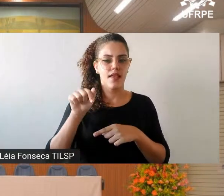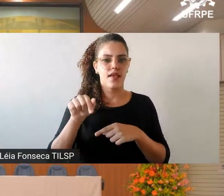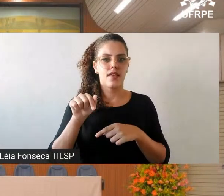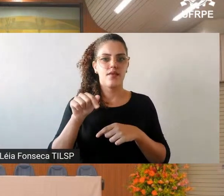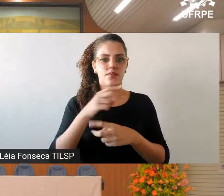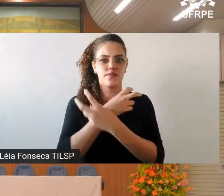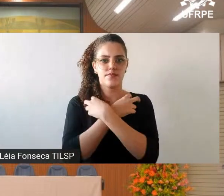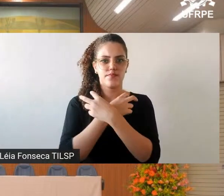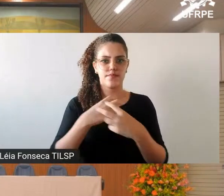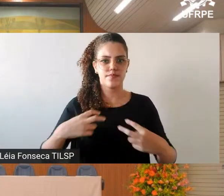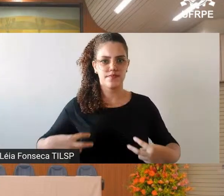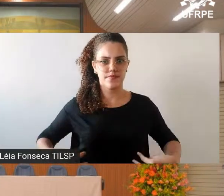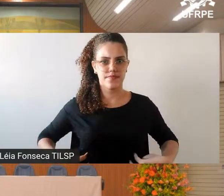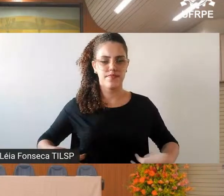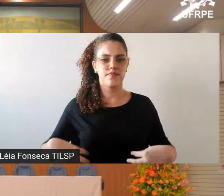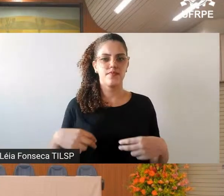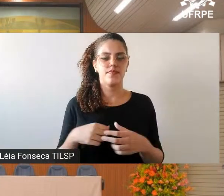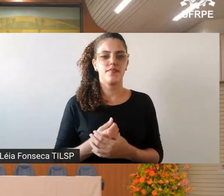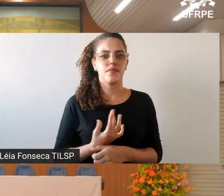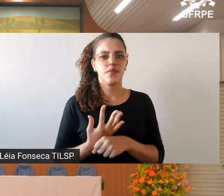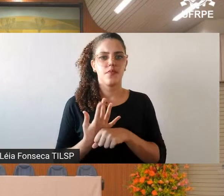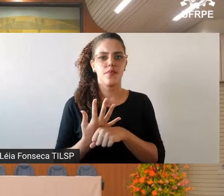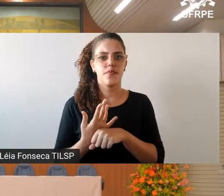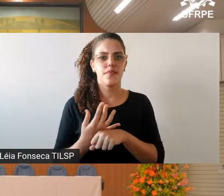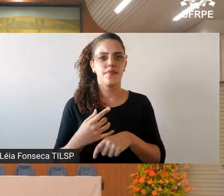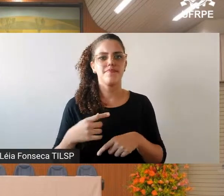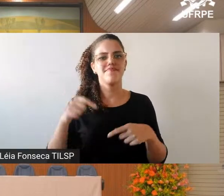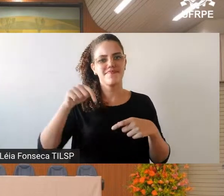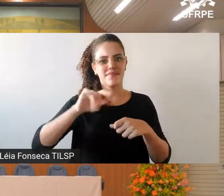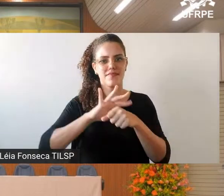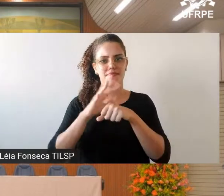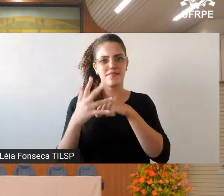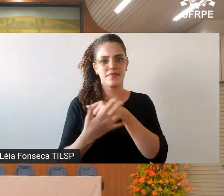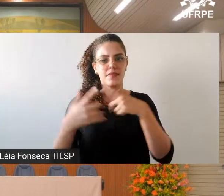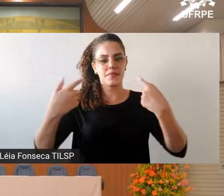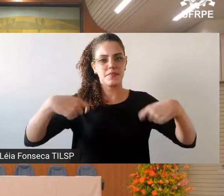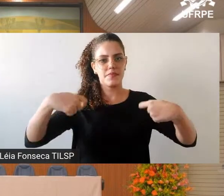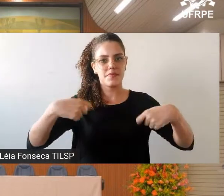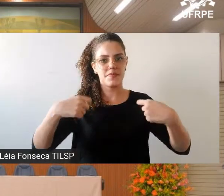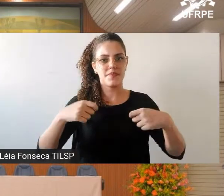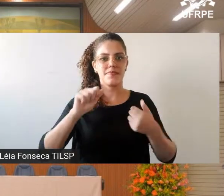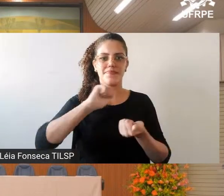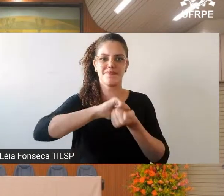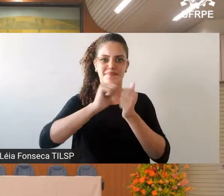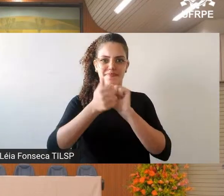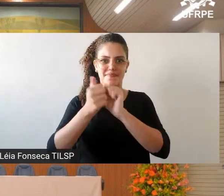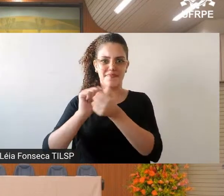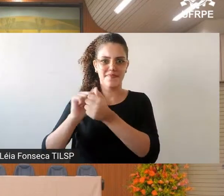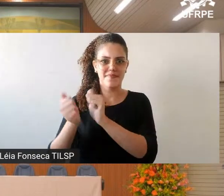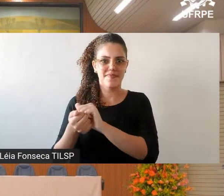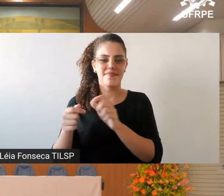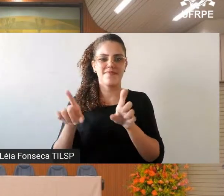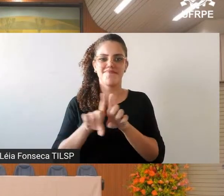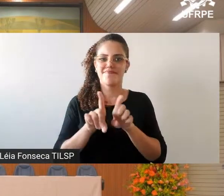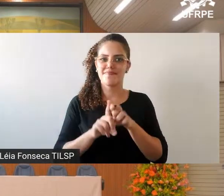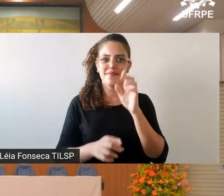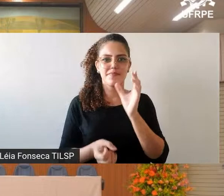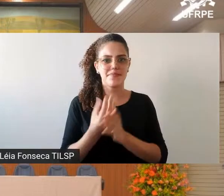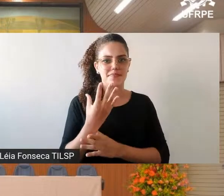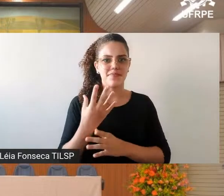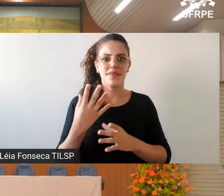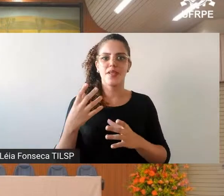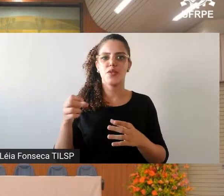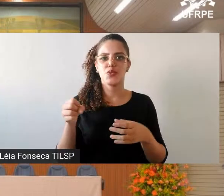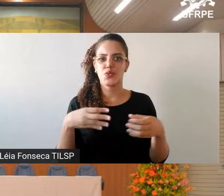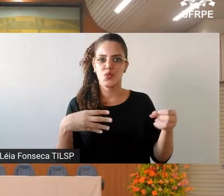nos adaptar, nos inovar. Inovar e adaptar como profissionais e principalmente como seres humanos. E é por isso que estamos